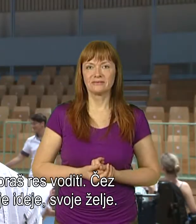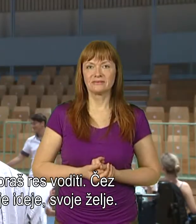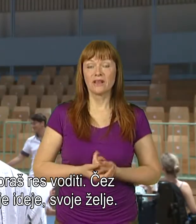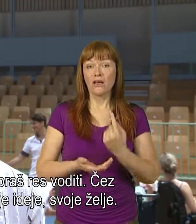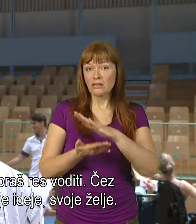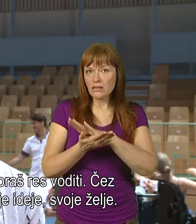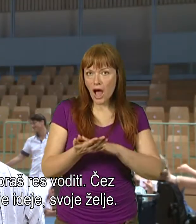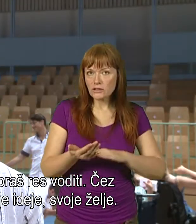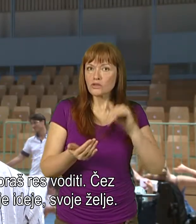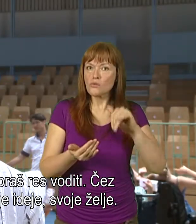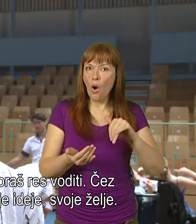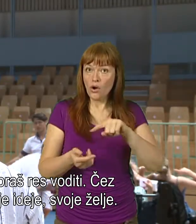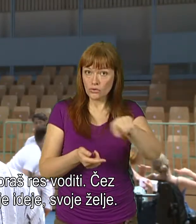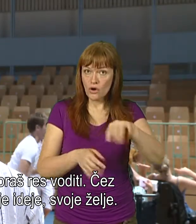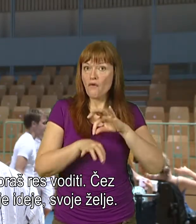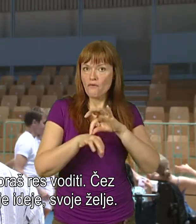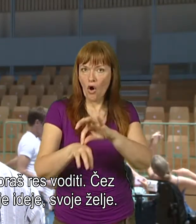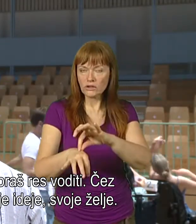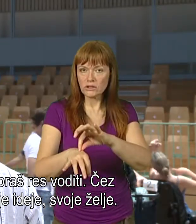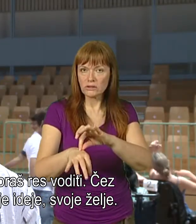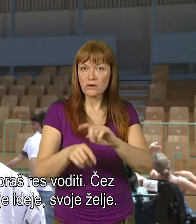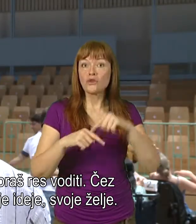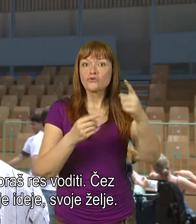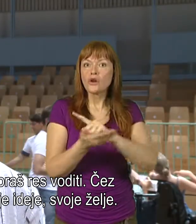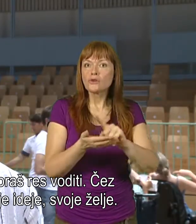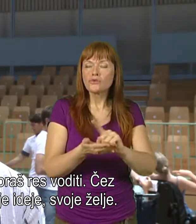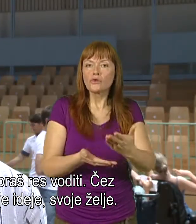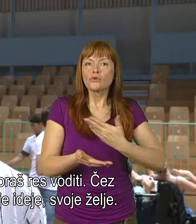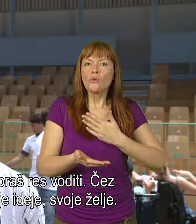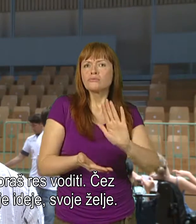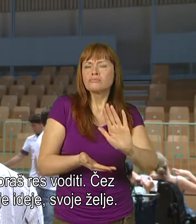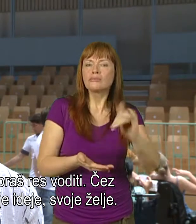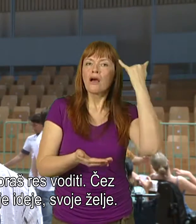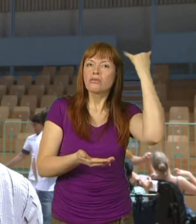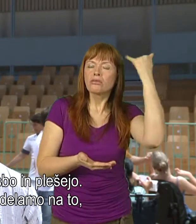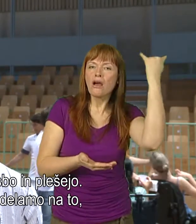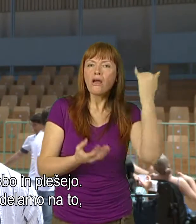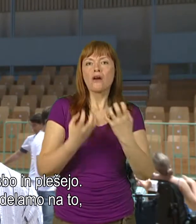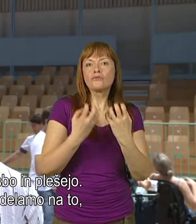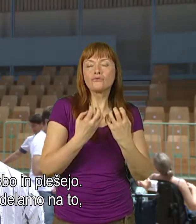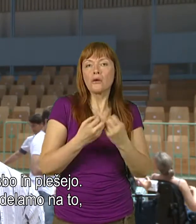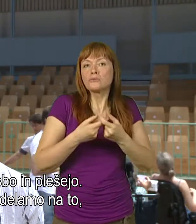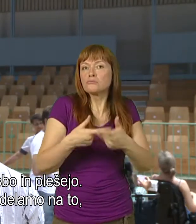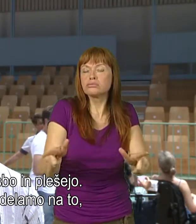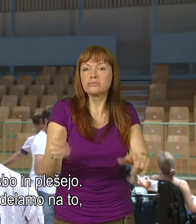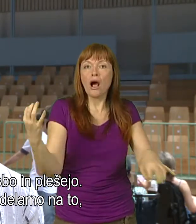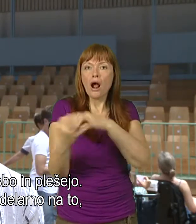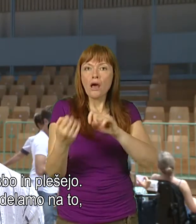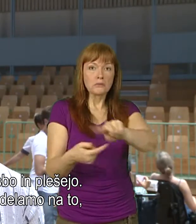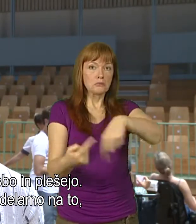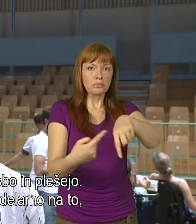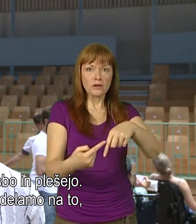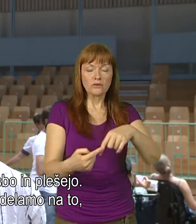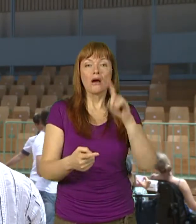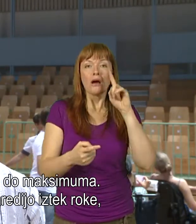Na začetku jih moraš res voditi, potem čez čas pa dobijo svoje ideje, svoje želje, spustiš glasbo, plešejo in pa tudi vedno delamo